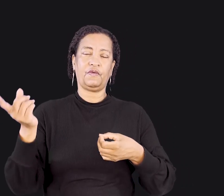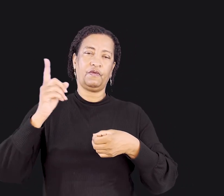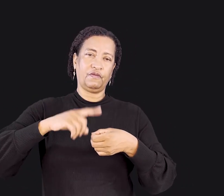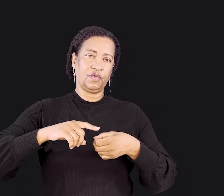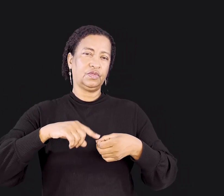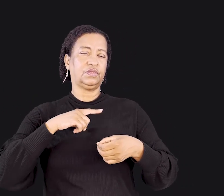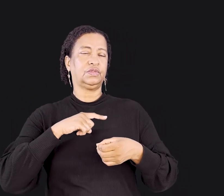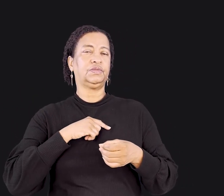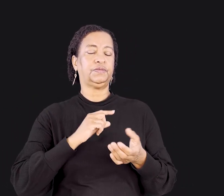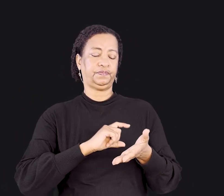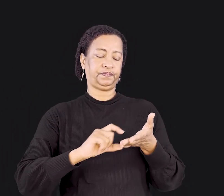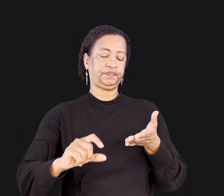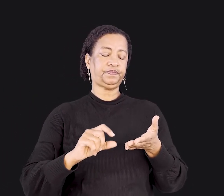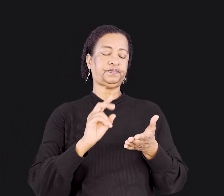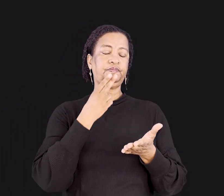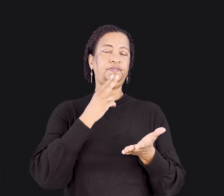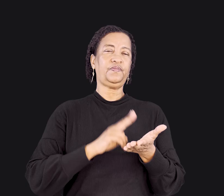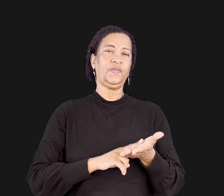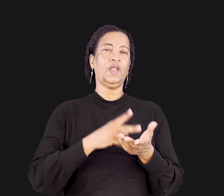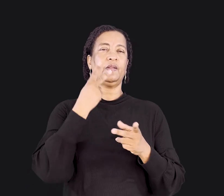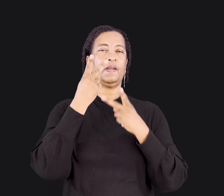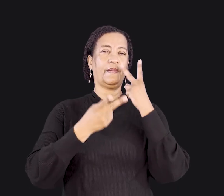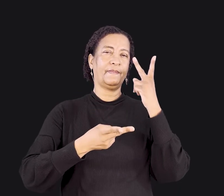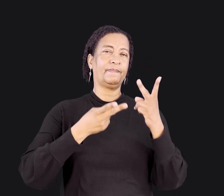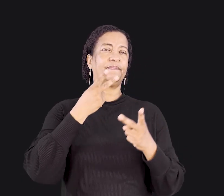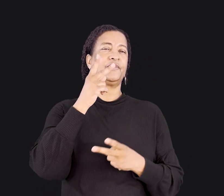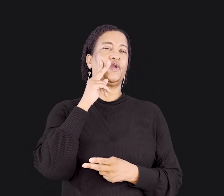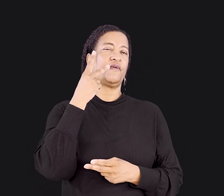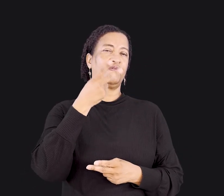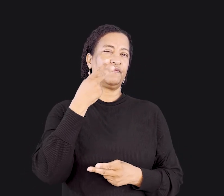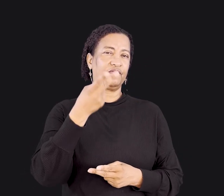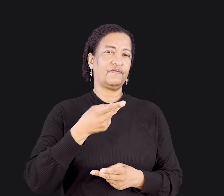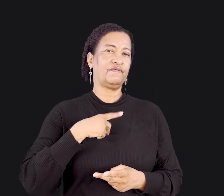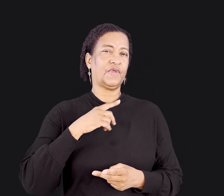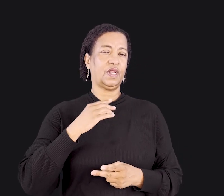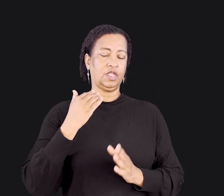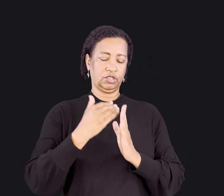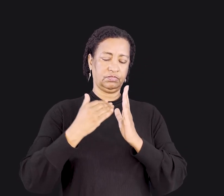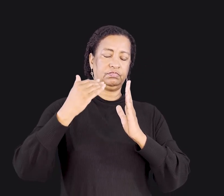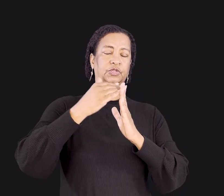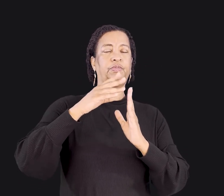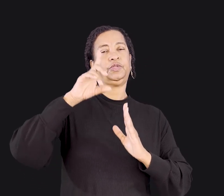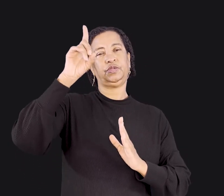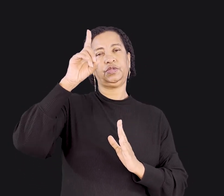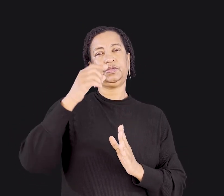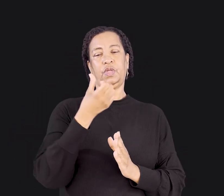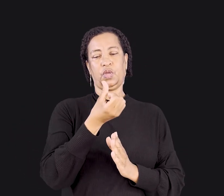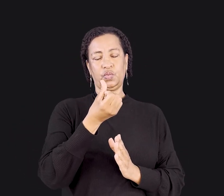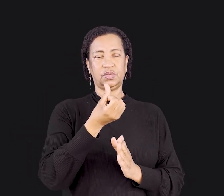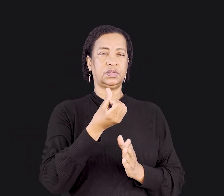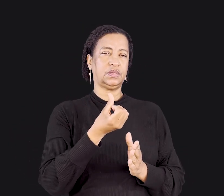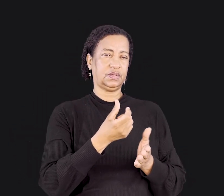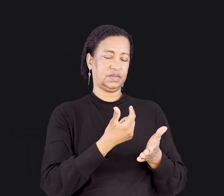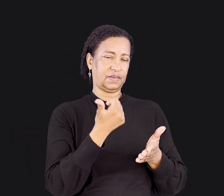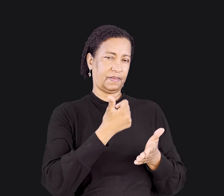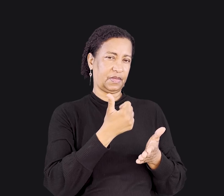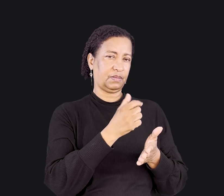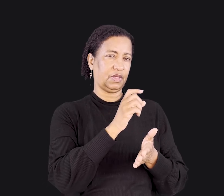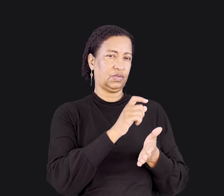carta, reflita sobre o que Paulo fala a respeito da soberania de Deus. Os 6 primeiros versículos estão relacionados com a soberania de